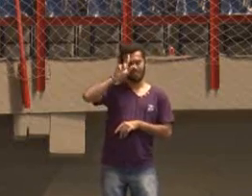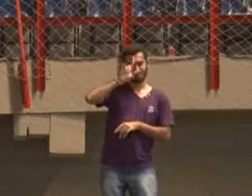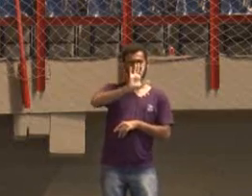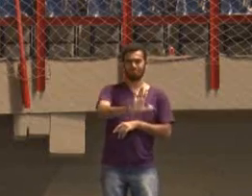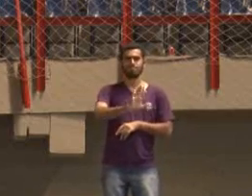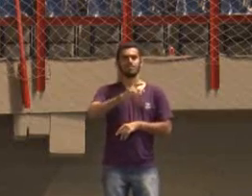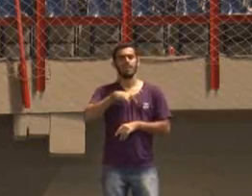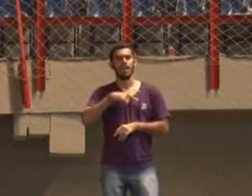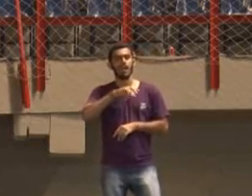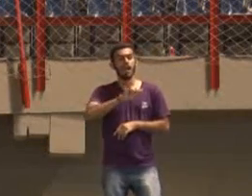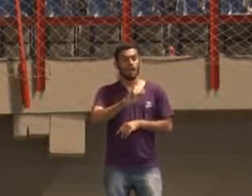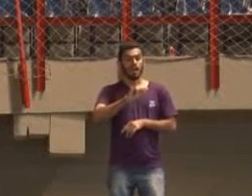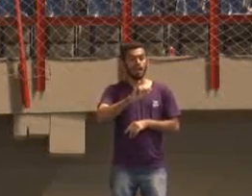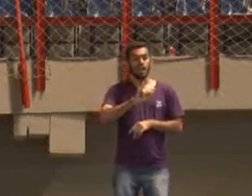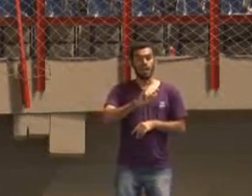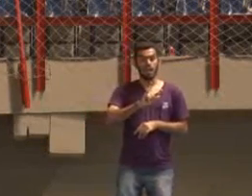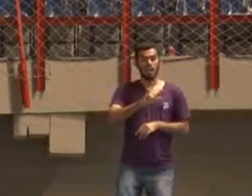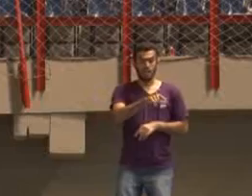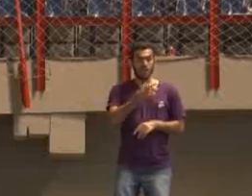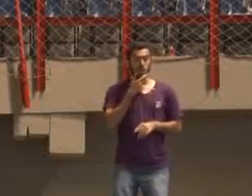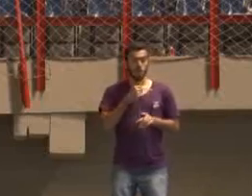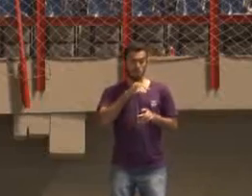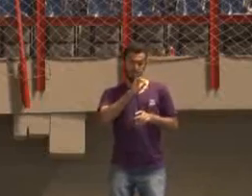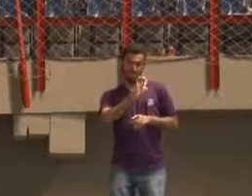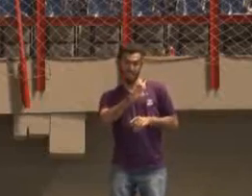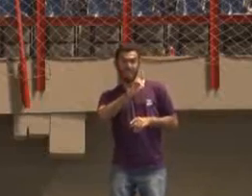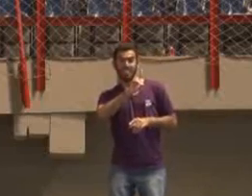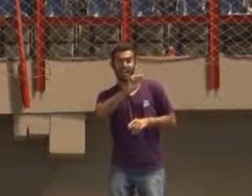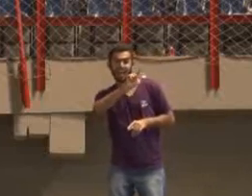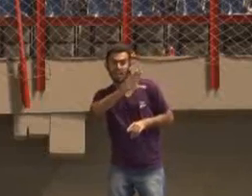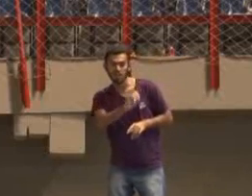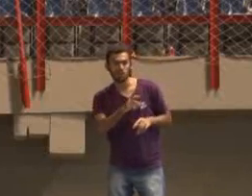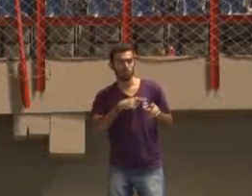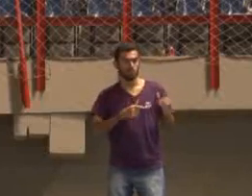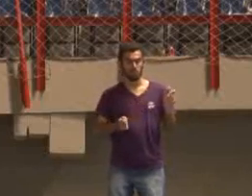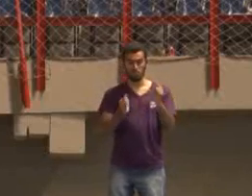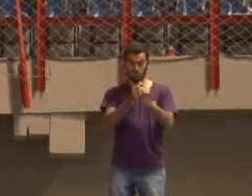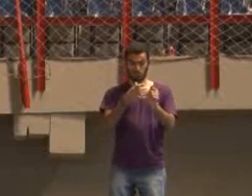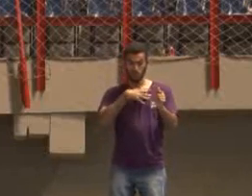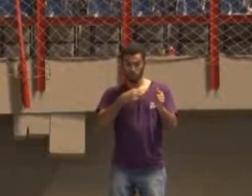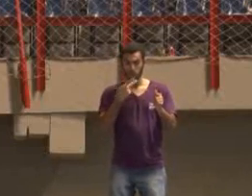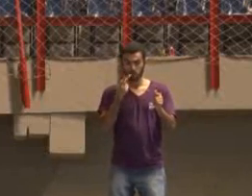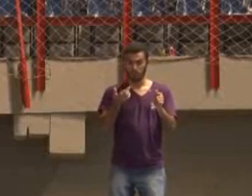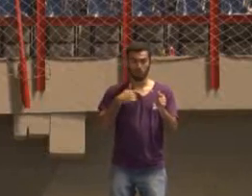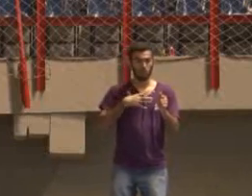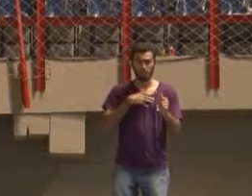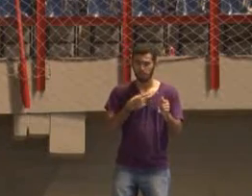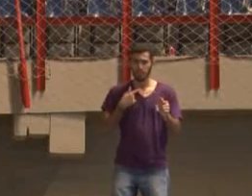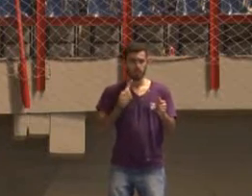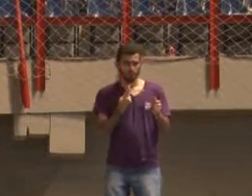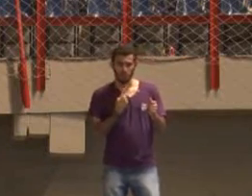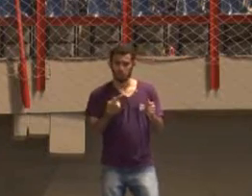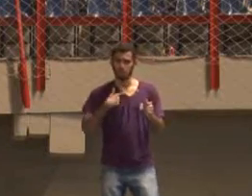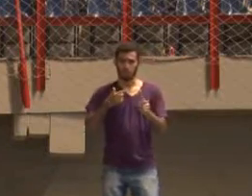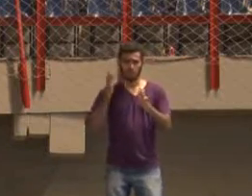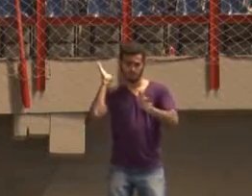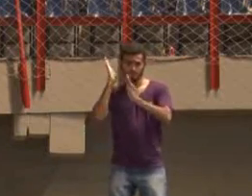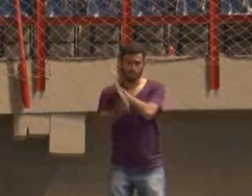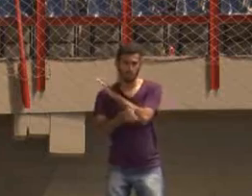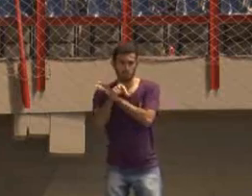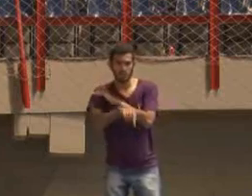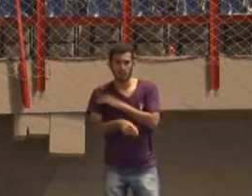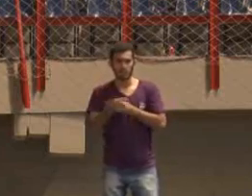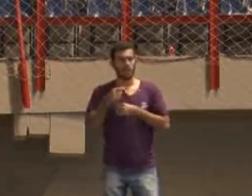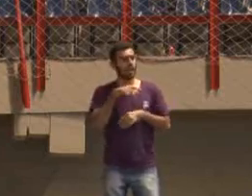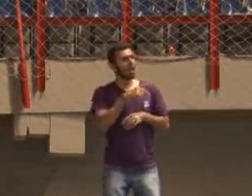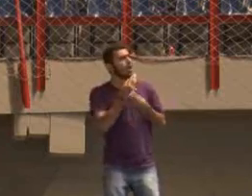vou fugir daqui com você. Saquei agora como é o esquema que a gente vai fazer. E aí o Ícaro, como é, pai? Tenha calma.